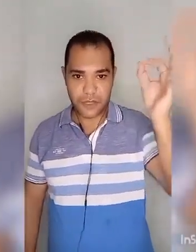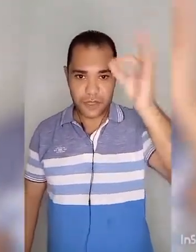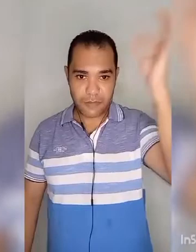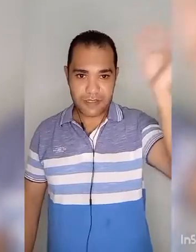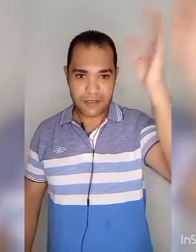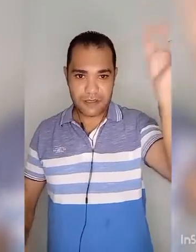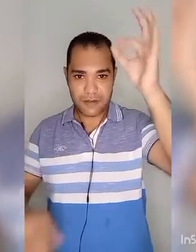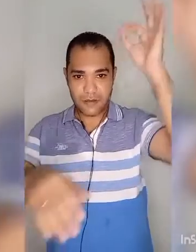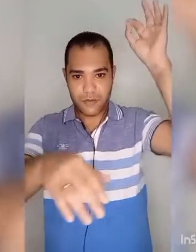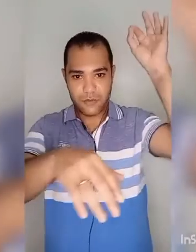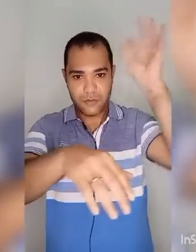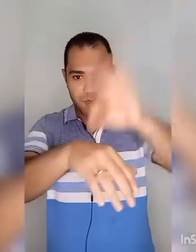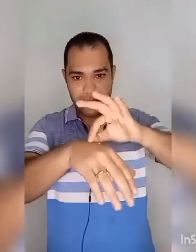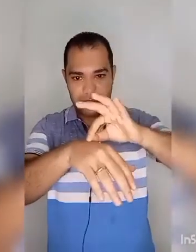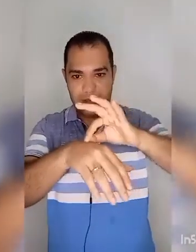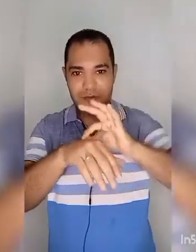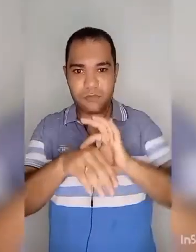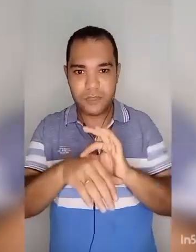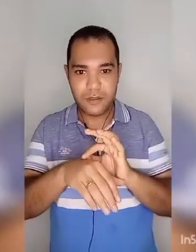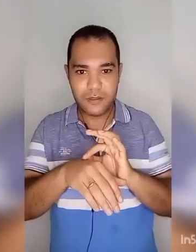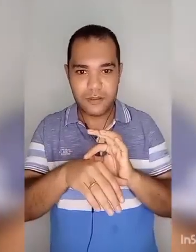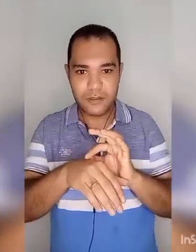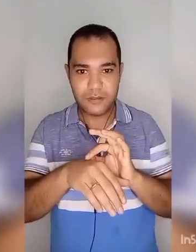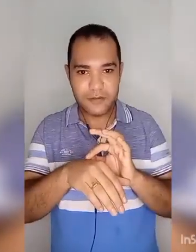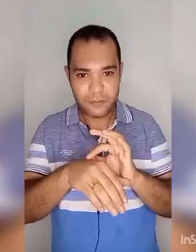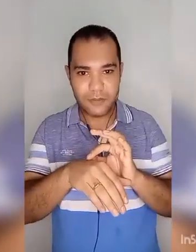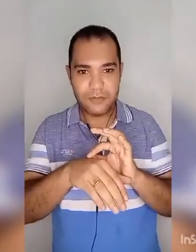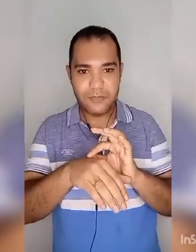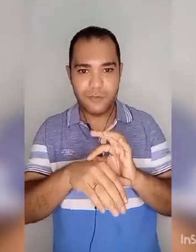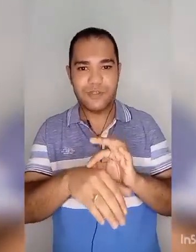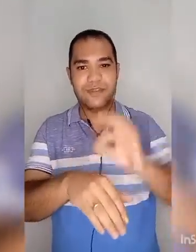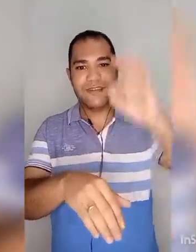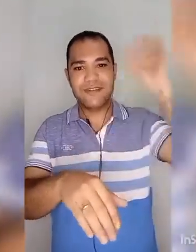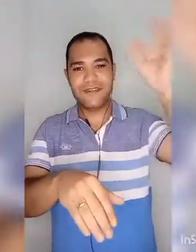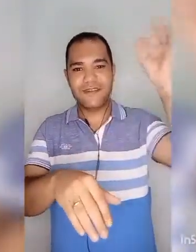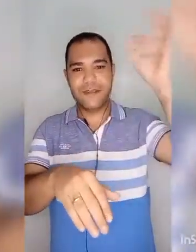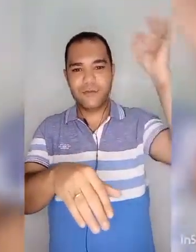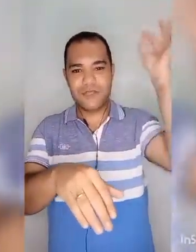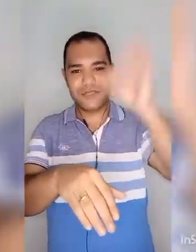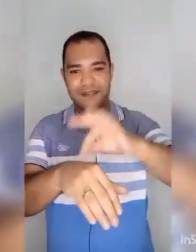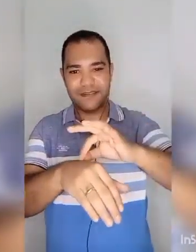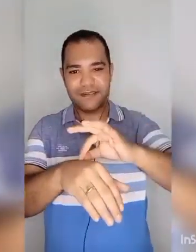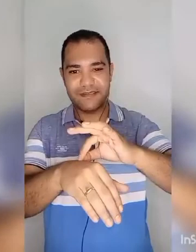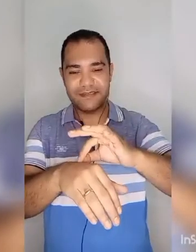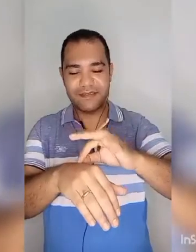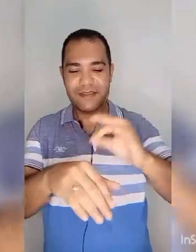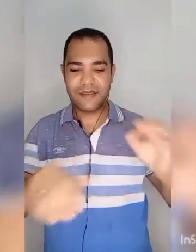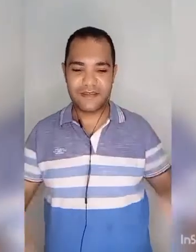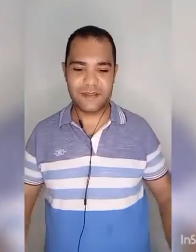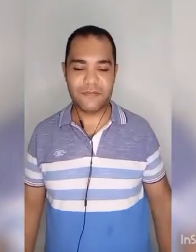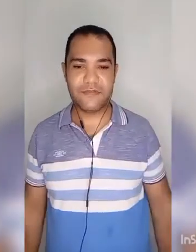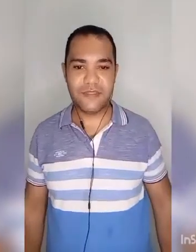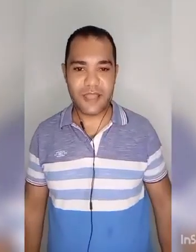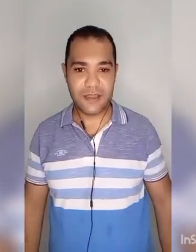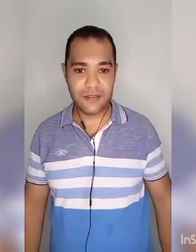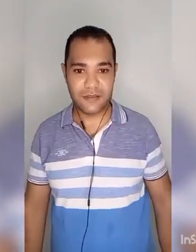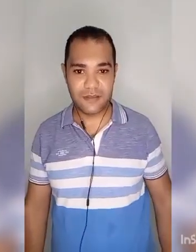طيب عملت كده وقرصتني تبقى تمام ناموسة، ناموسة. طيب في النحلة،